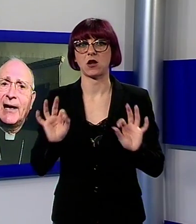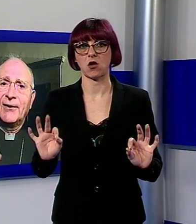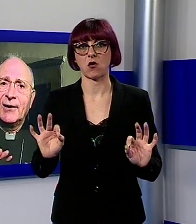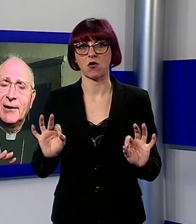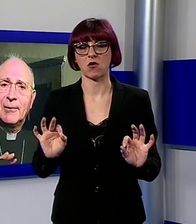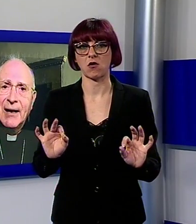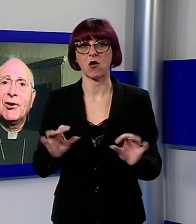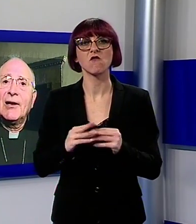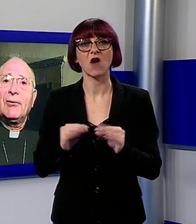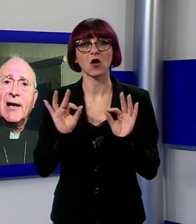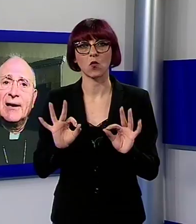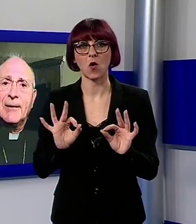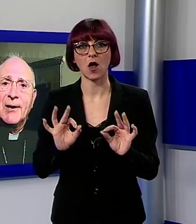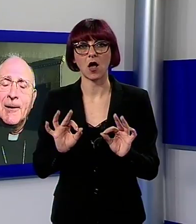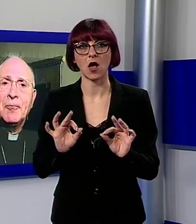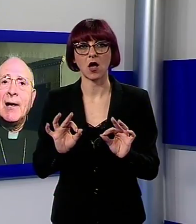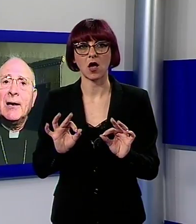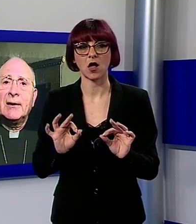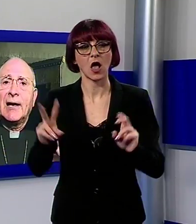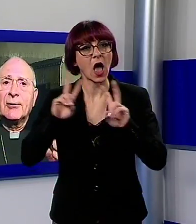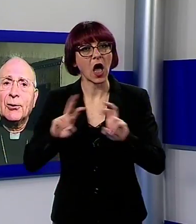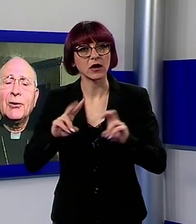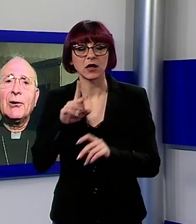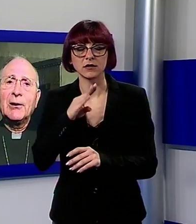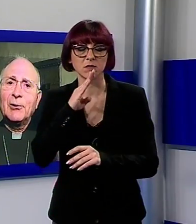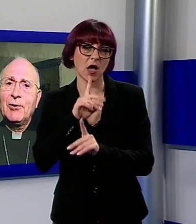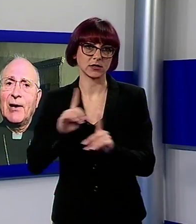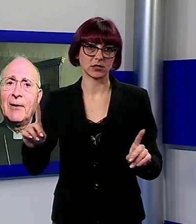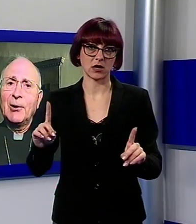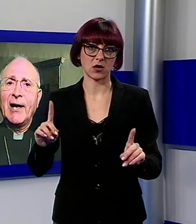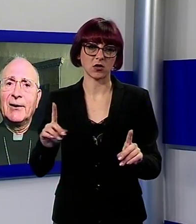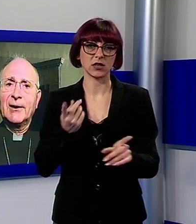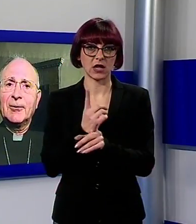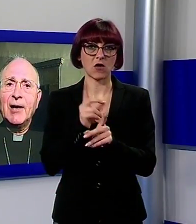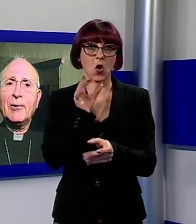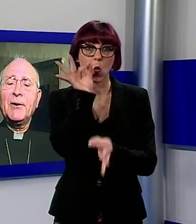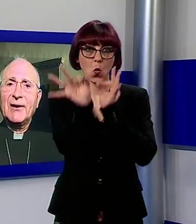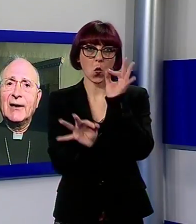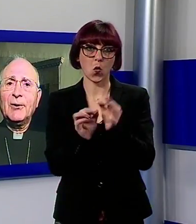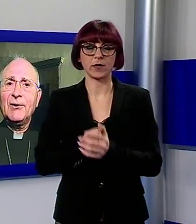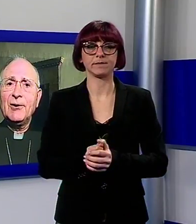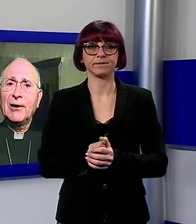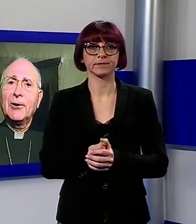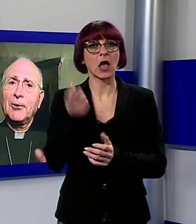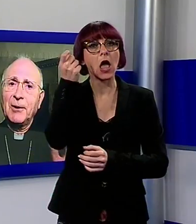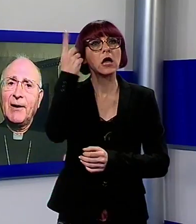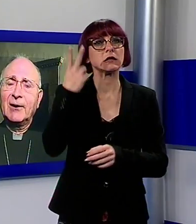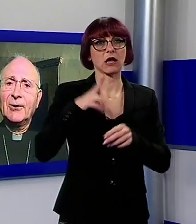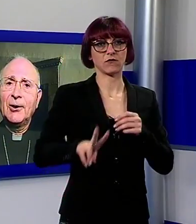l'analisi, ma bisogna trovare la terapia. Intanto, contro le ideologie violente, Ecco, pensate, questi giorni il nostro prefetto,